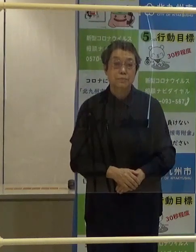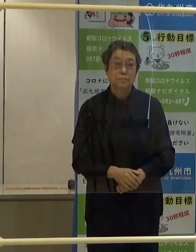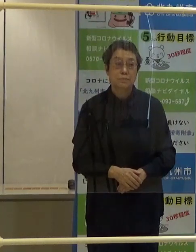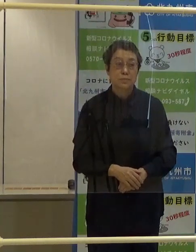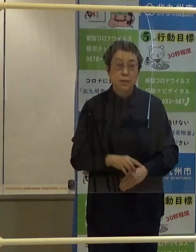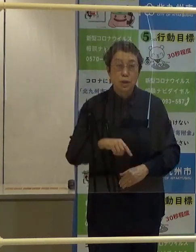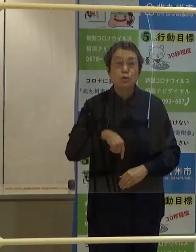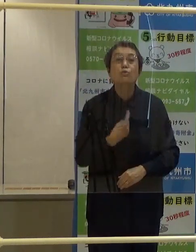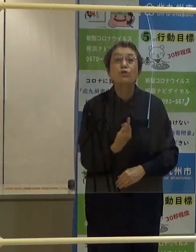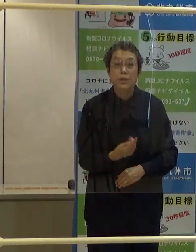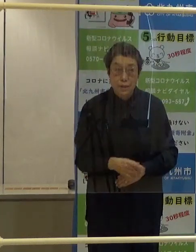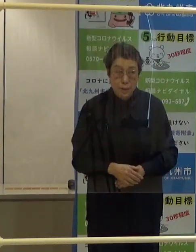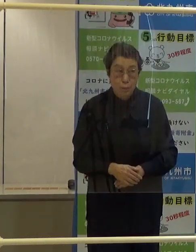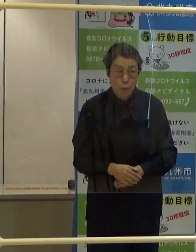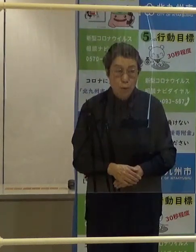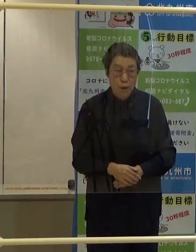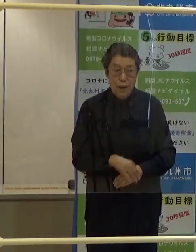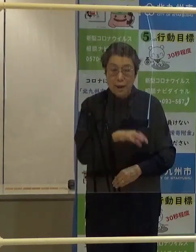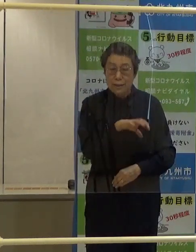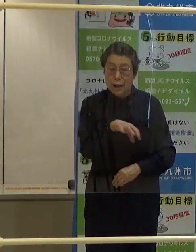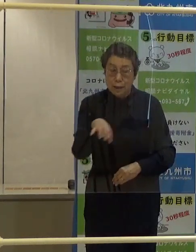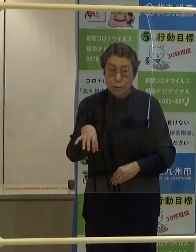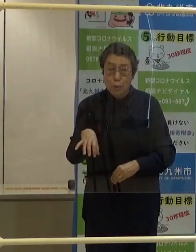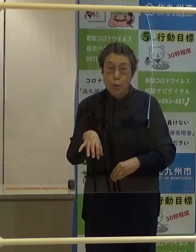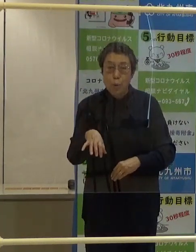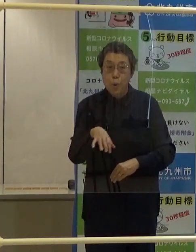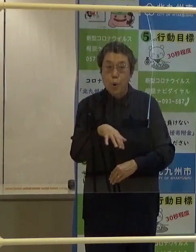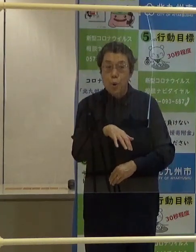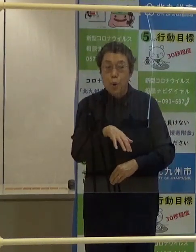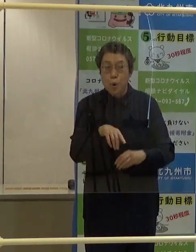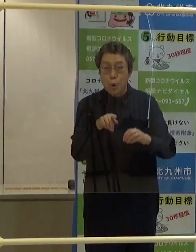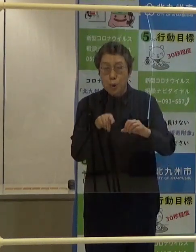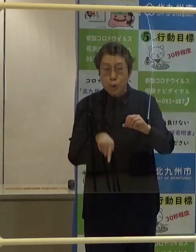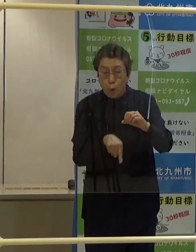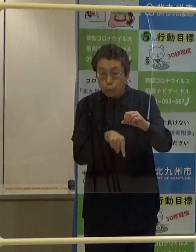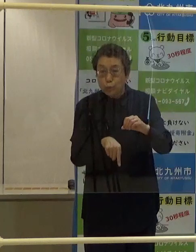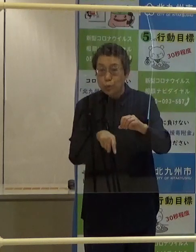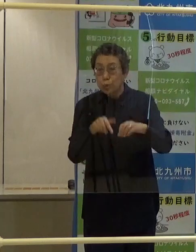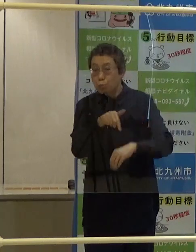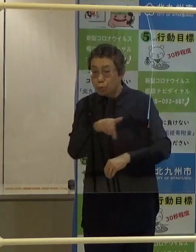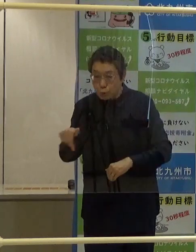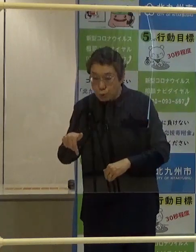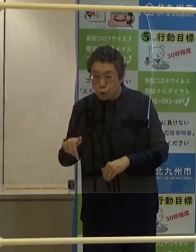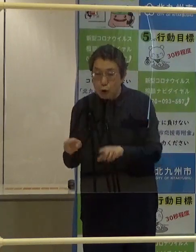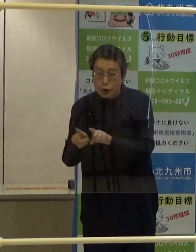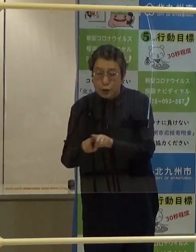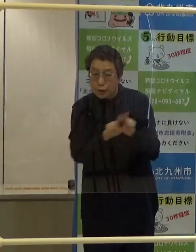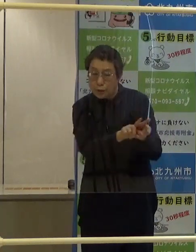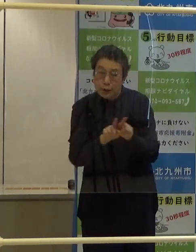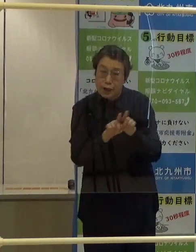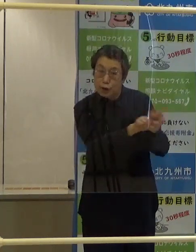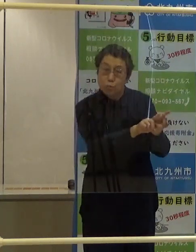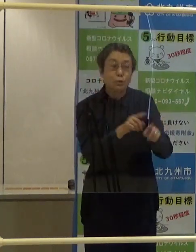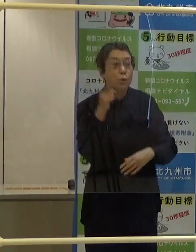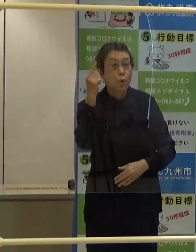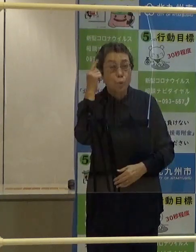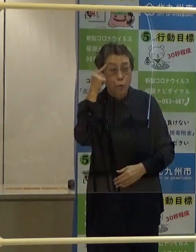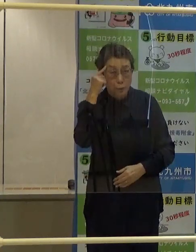自分自身も担当局長と一緒に状況、することになると思います。7月中ちょっと